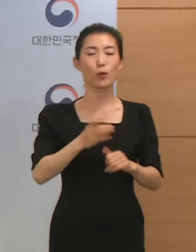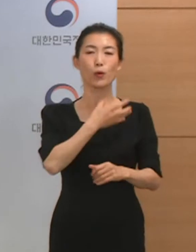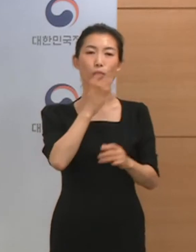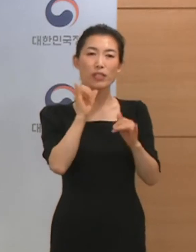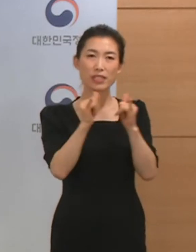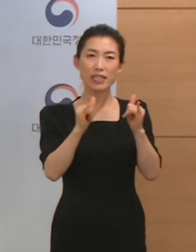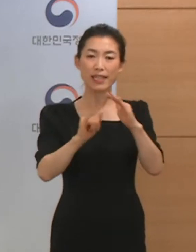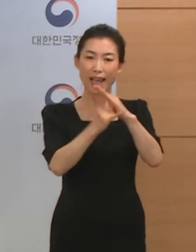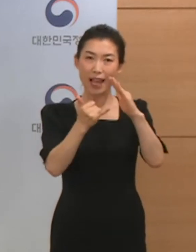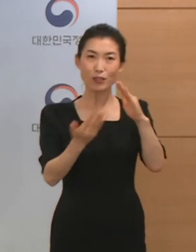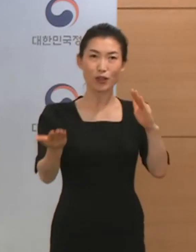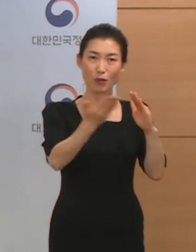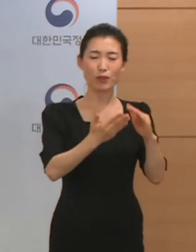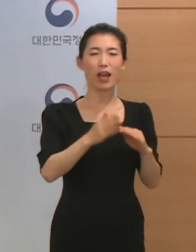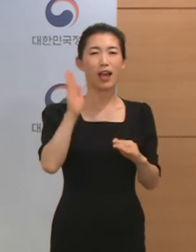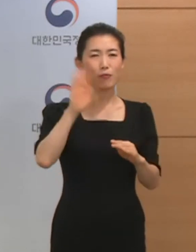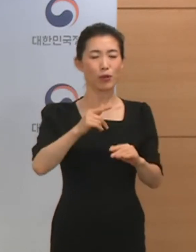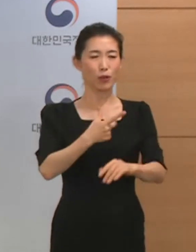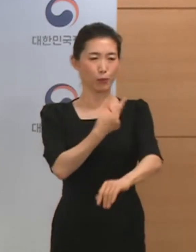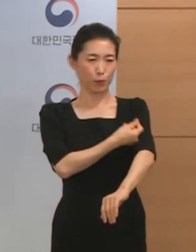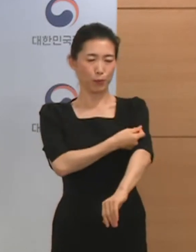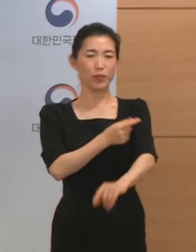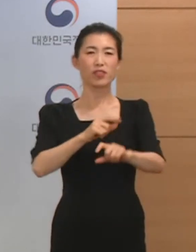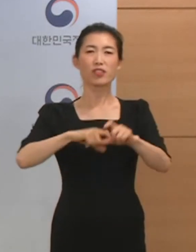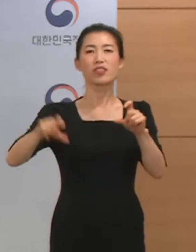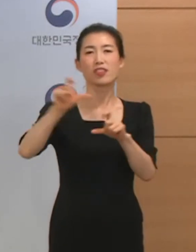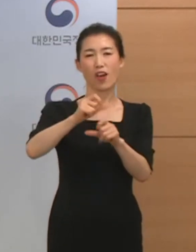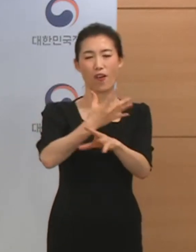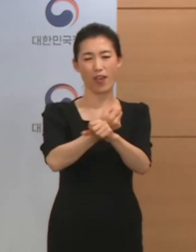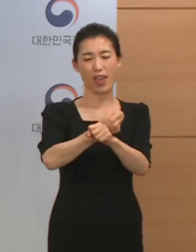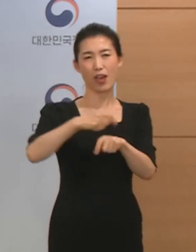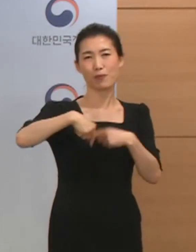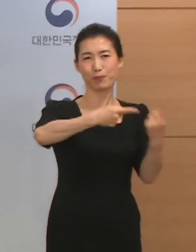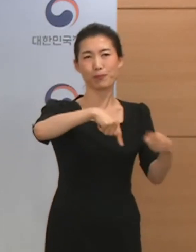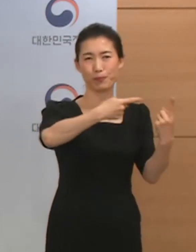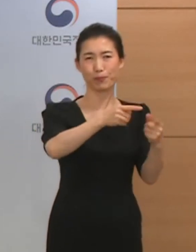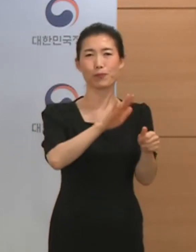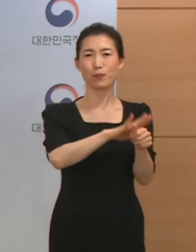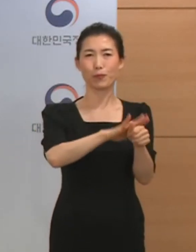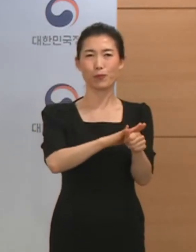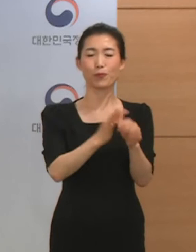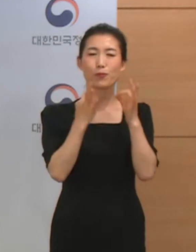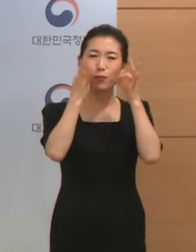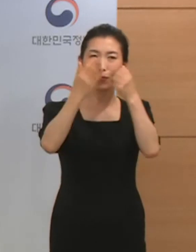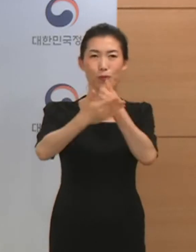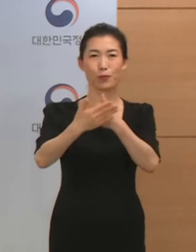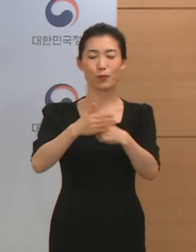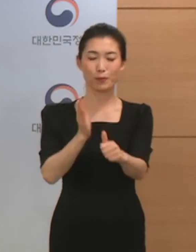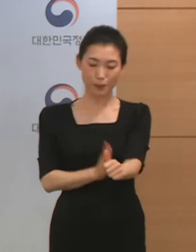가족분들도 보다 많은 분들이 접종에 참여해 주시도록 함께 노력해 주시면 감사하겠습니다.